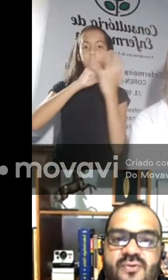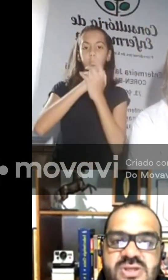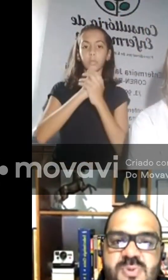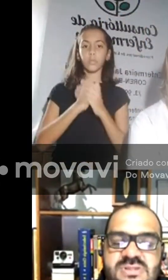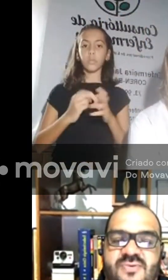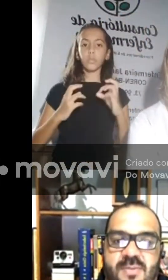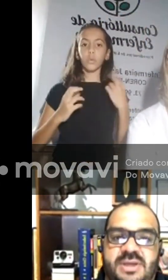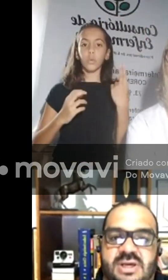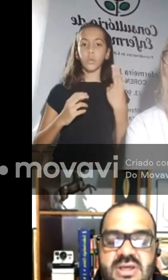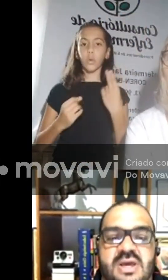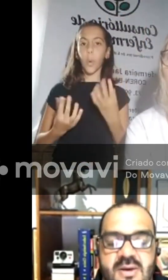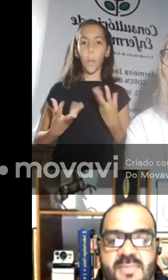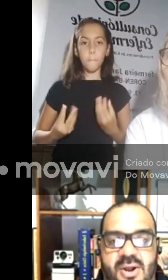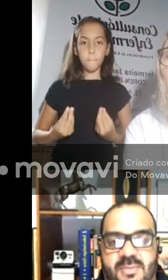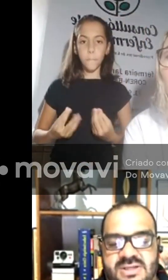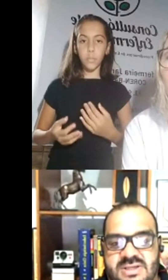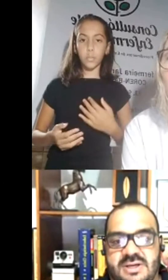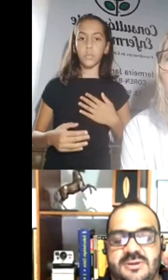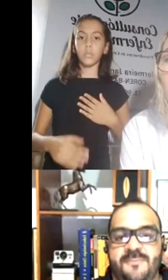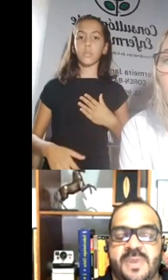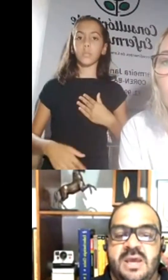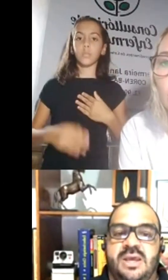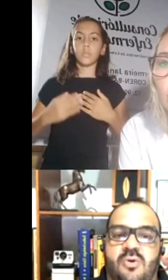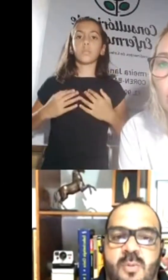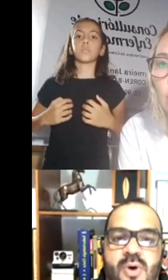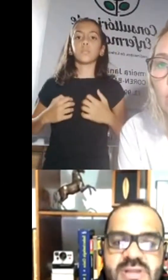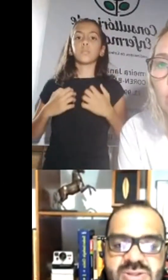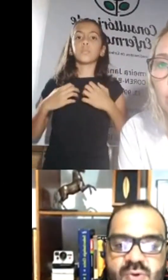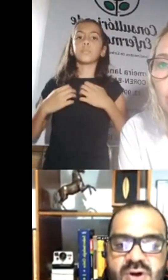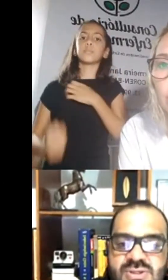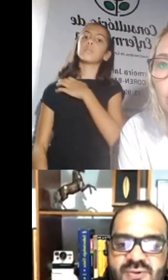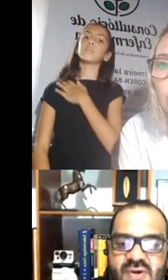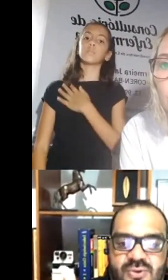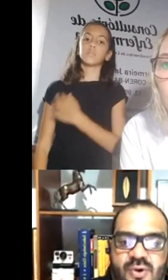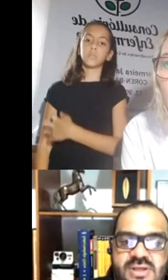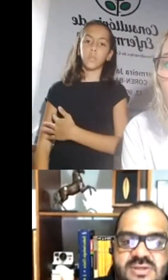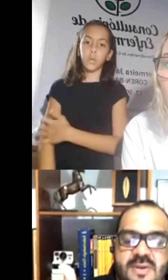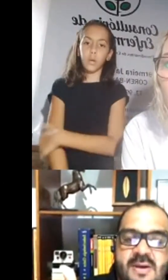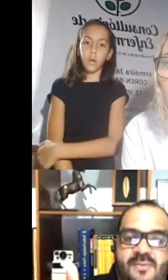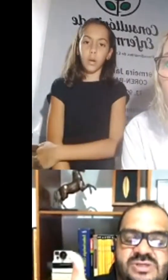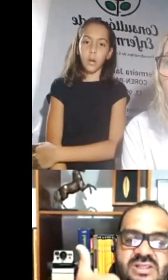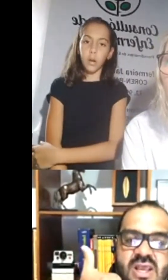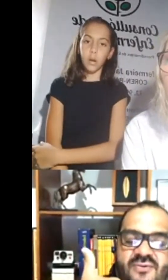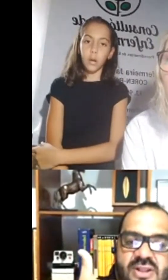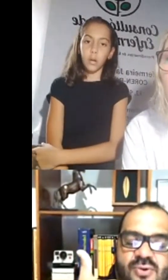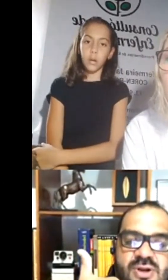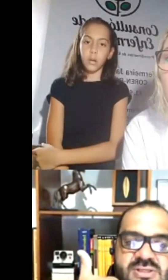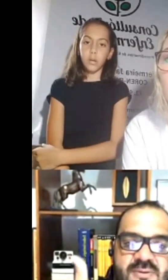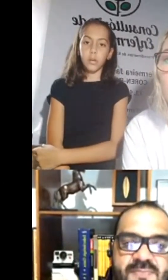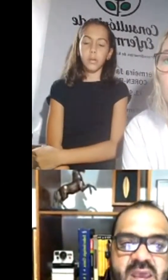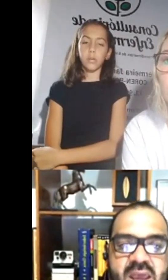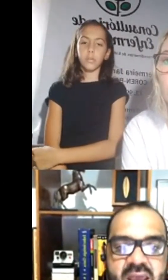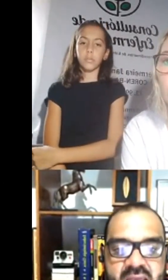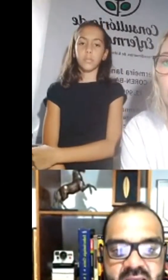do Covid especificamente aqui, melhora bastante. E como outras coisas, outros fatores. Você tem